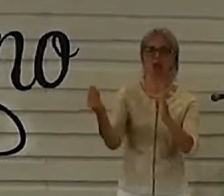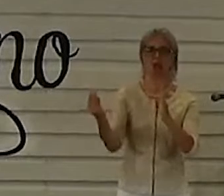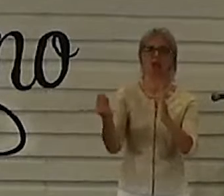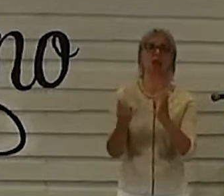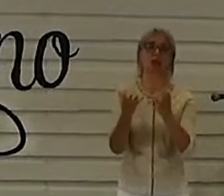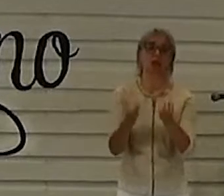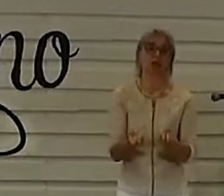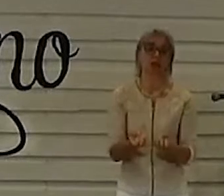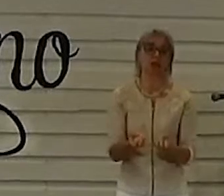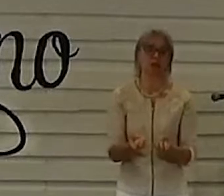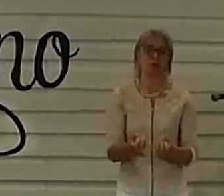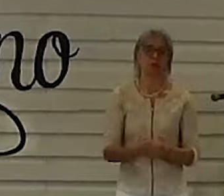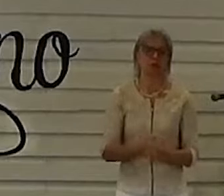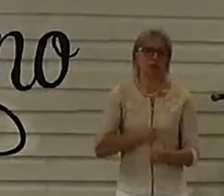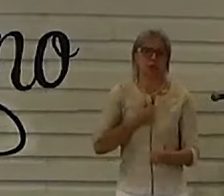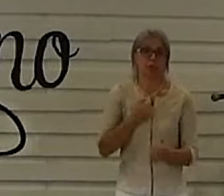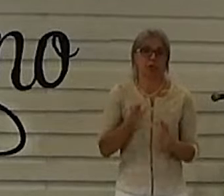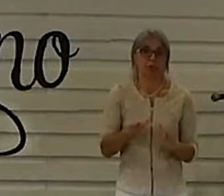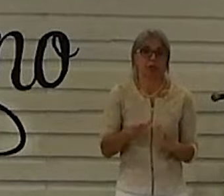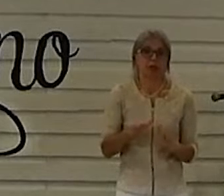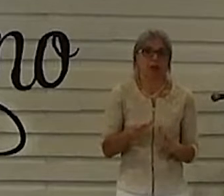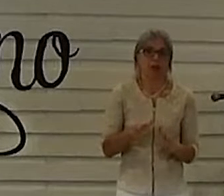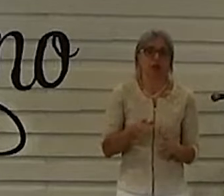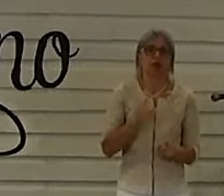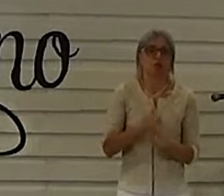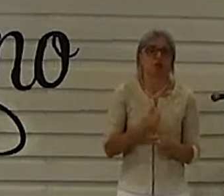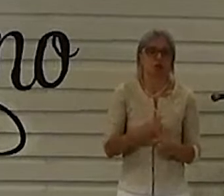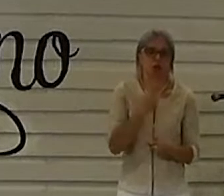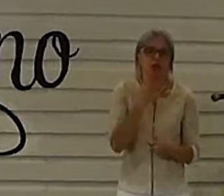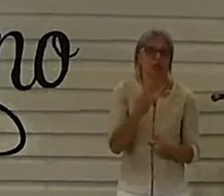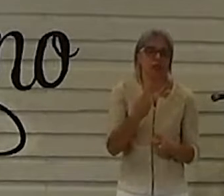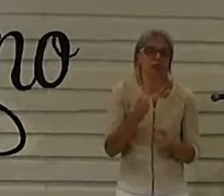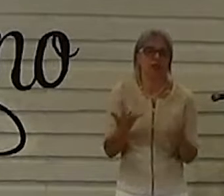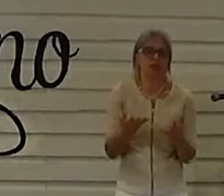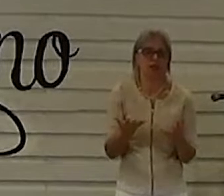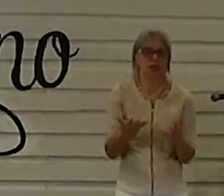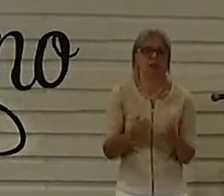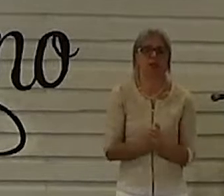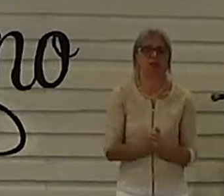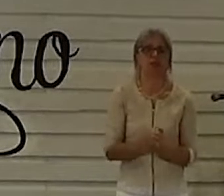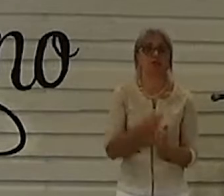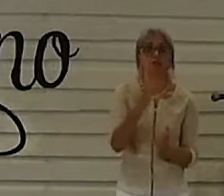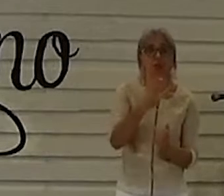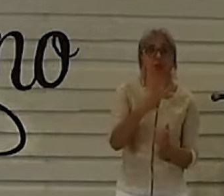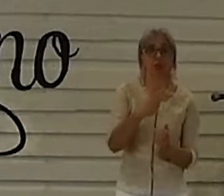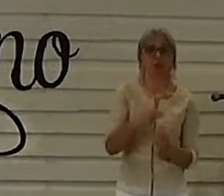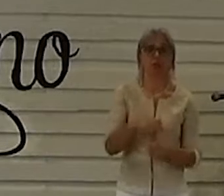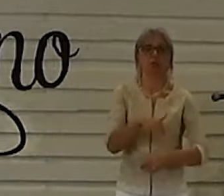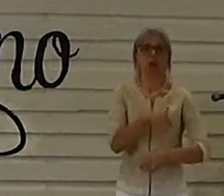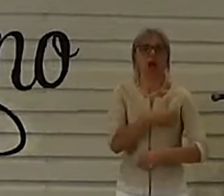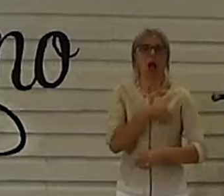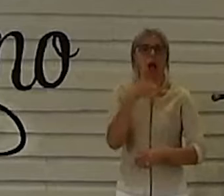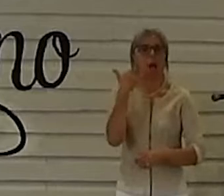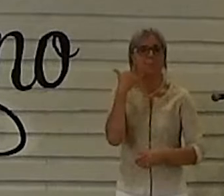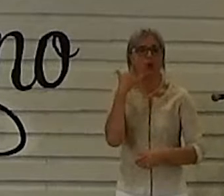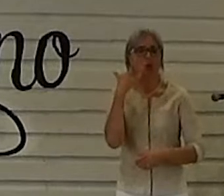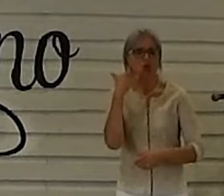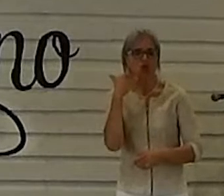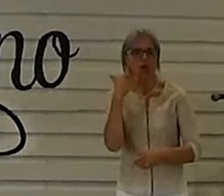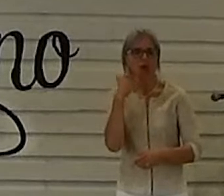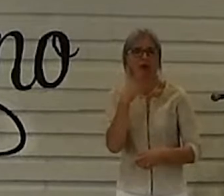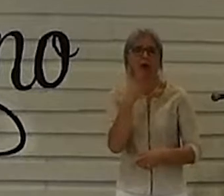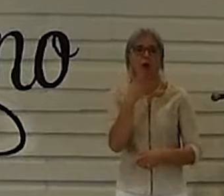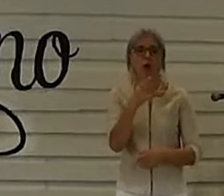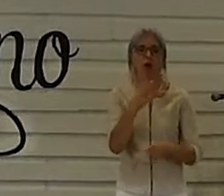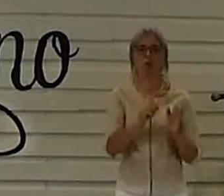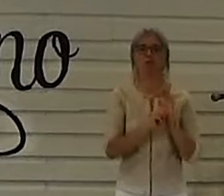Ora è vero che l'Apostolo Paolo ci dice che non dobbiamo mangiare con alcuni, e la Scrittura, l'Apostolo Paolo afferma in